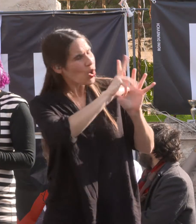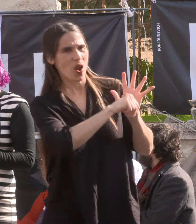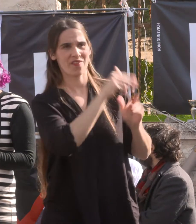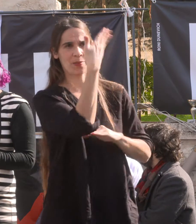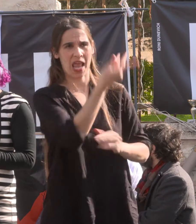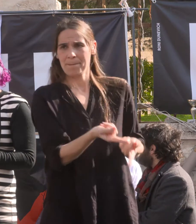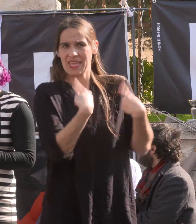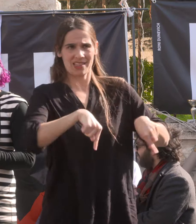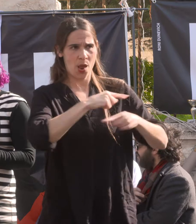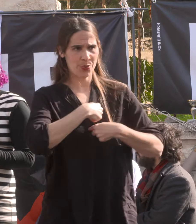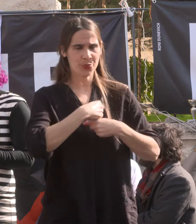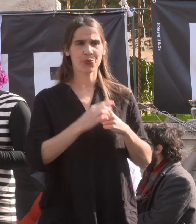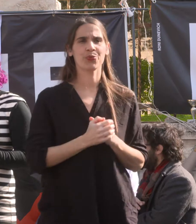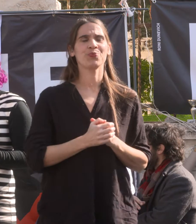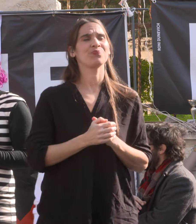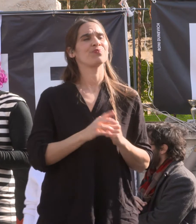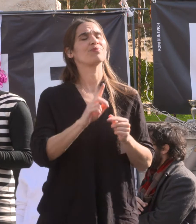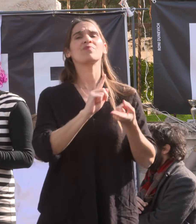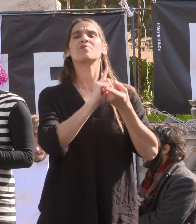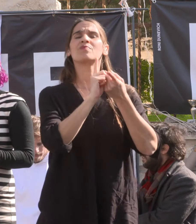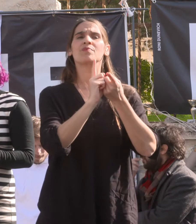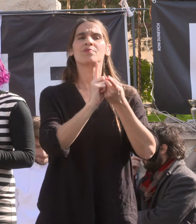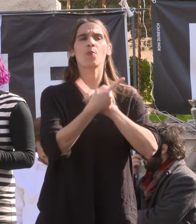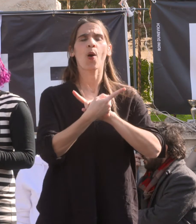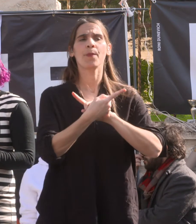המדינה מאיתנו. במקום לטפל